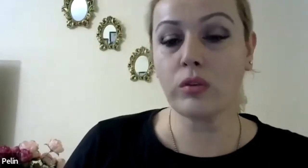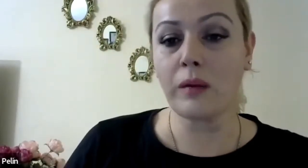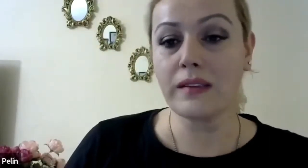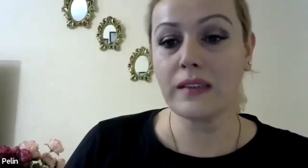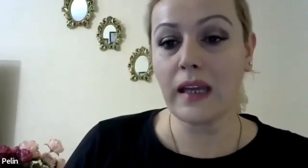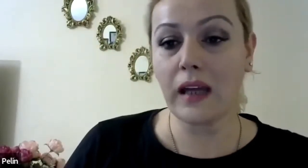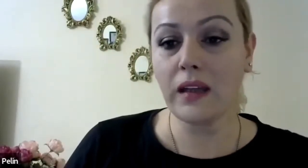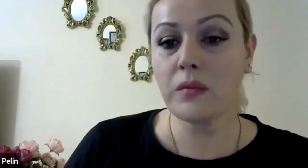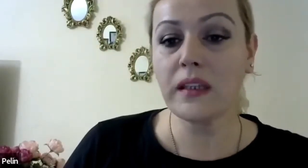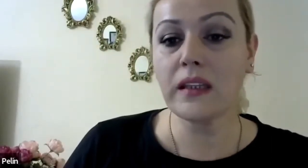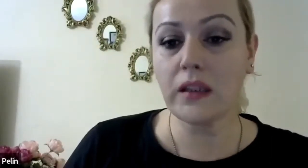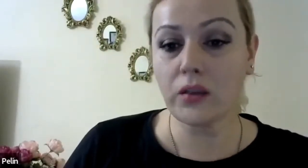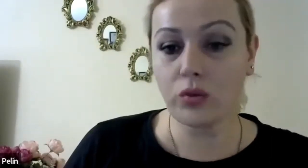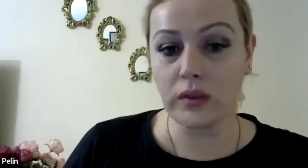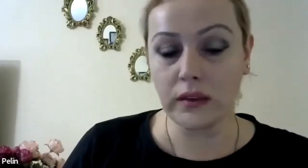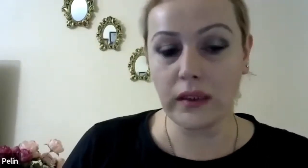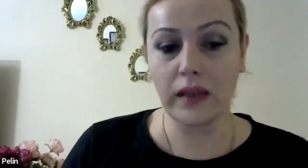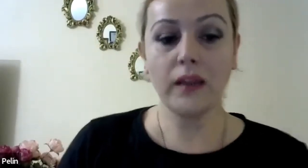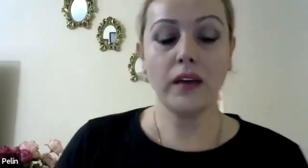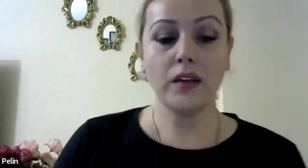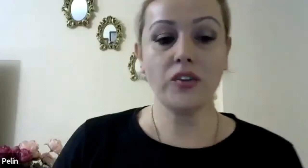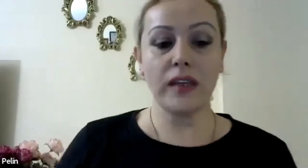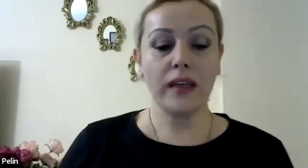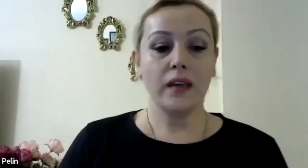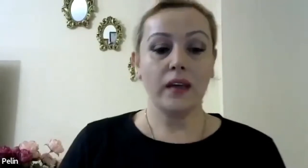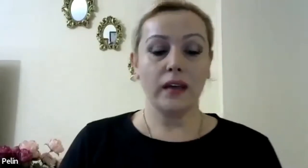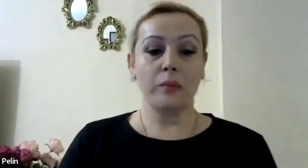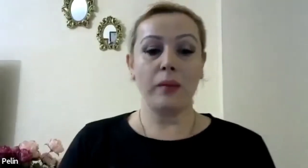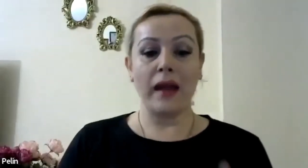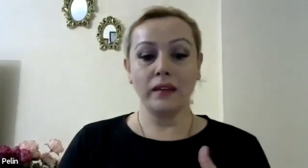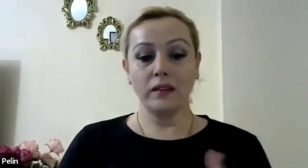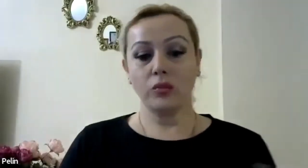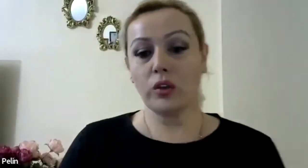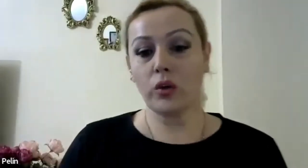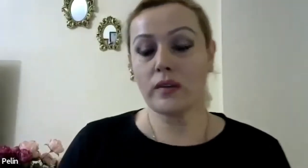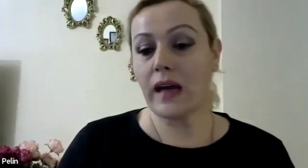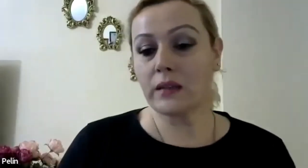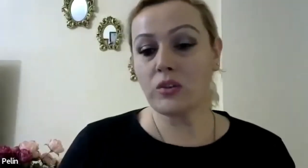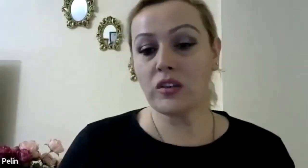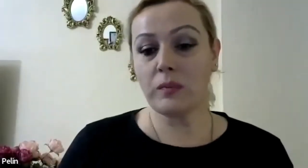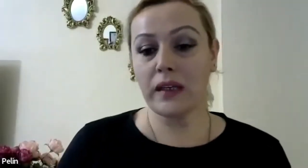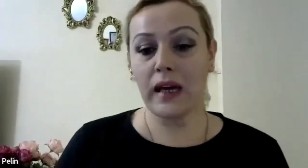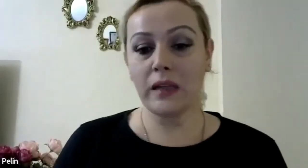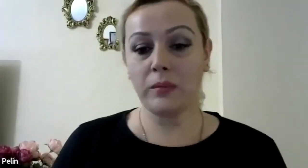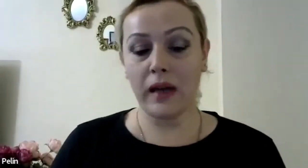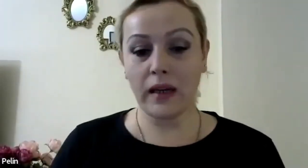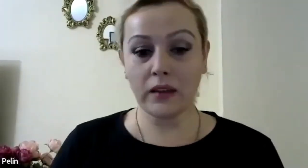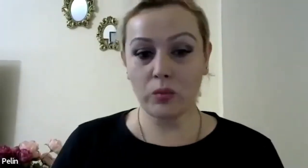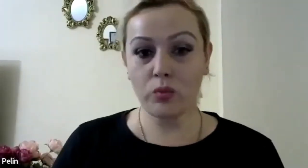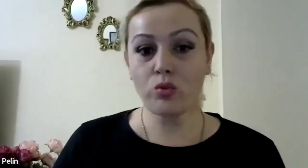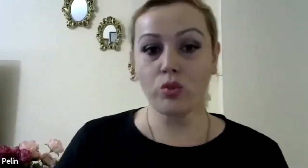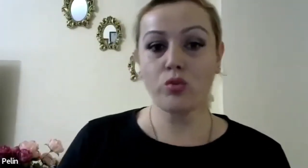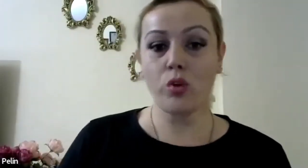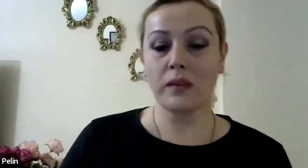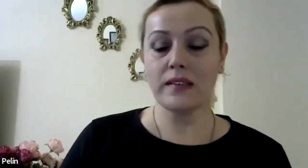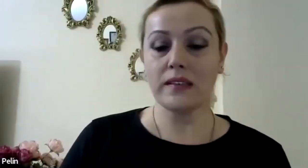kullanmaz. Genelde mimiklerini kullanırlar. İşte ben dün de gösterdim. İşitme engelli bir arkadaşa bu soruyu sormak